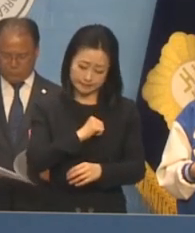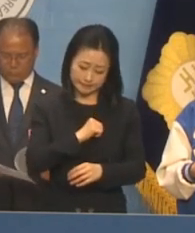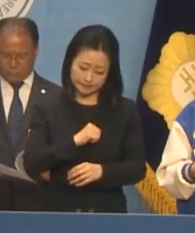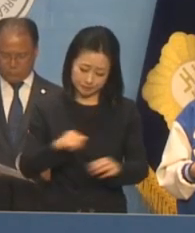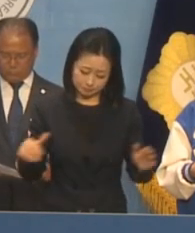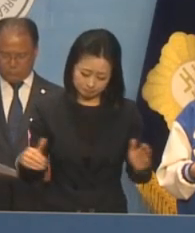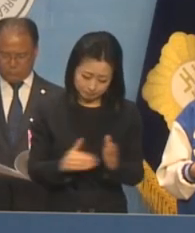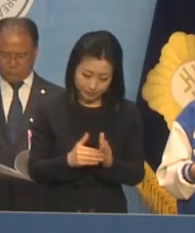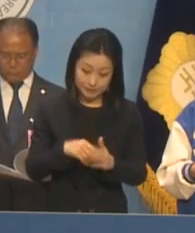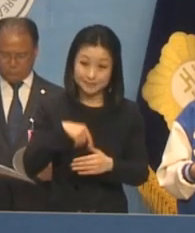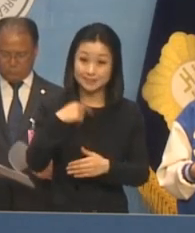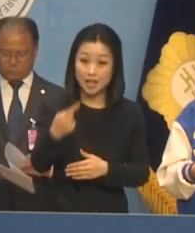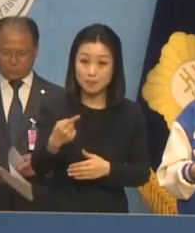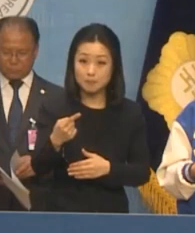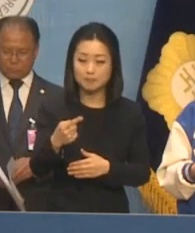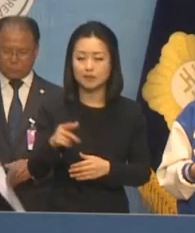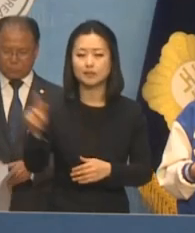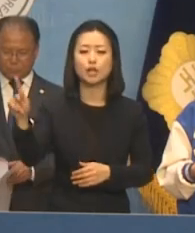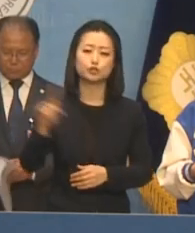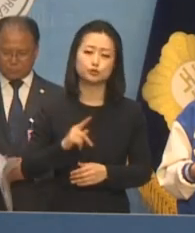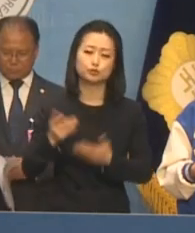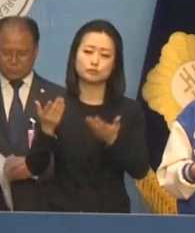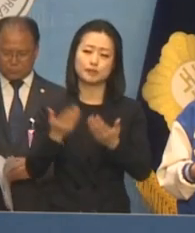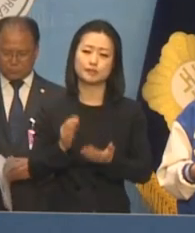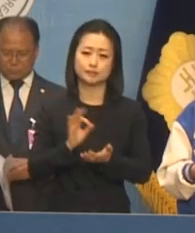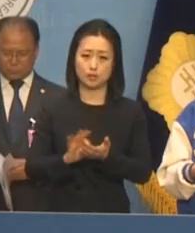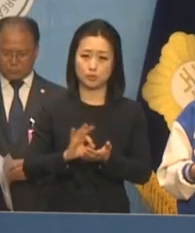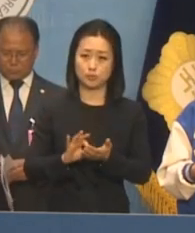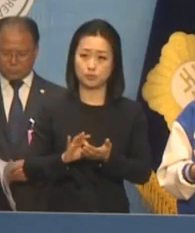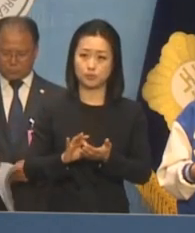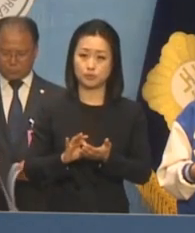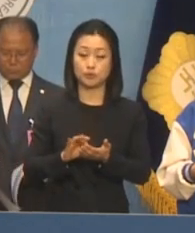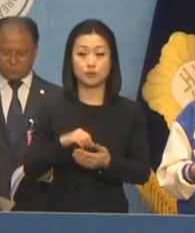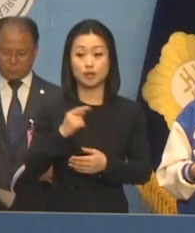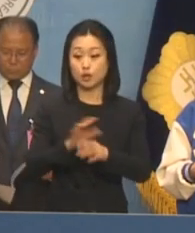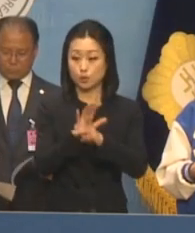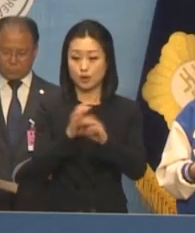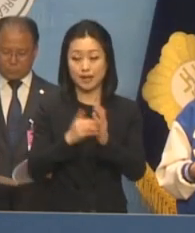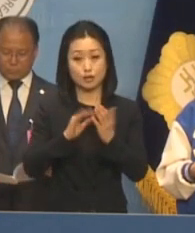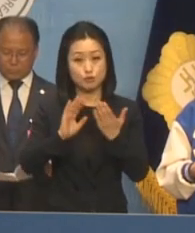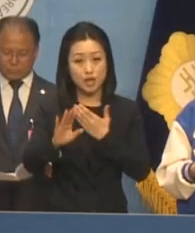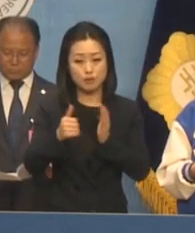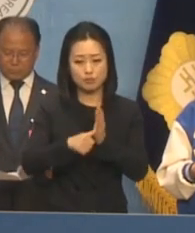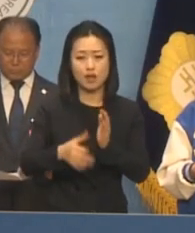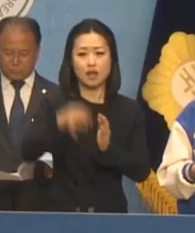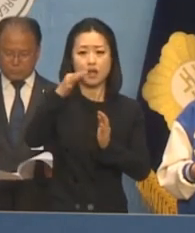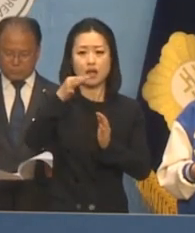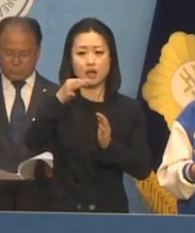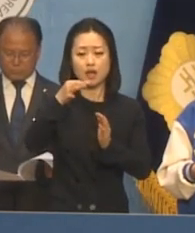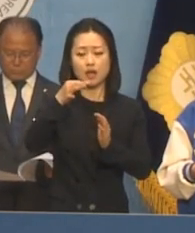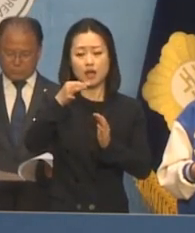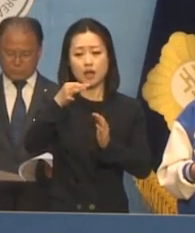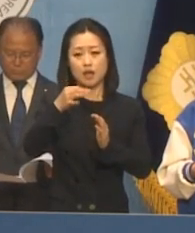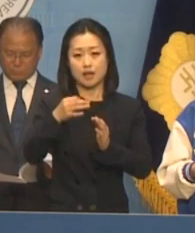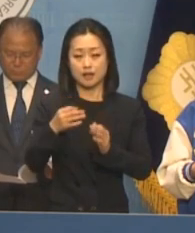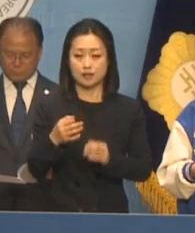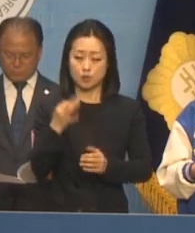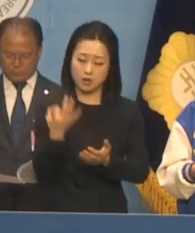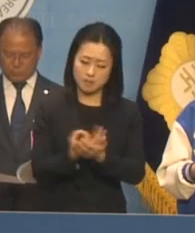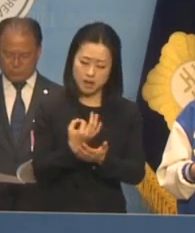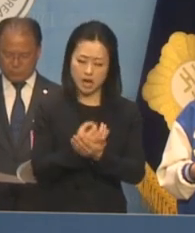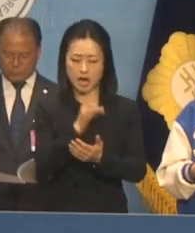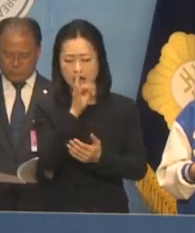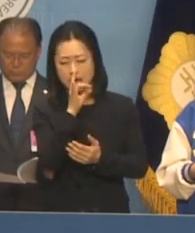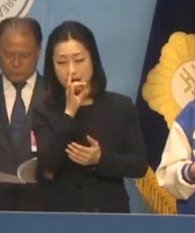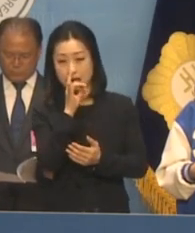자영업자들이 거의 대부분이 대출 받았습니다 그리고 코로나 이후 고물가 고금리로 매출이 회복되지 않은